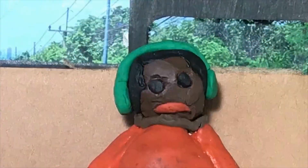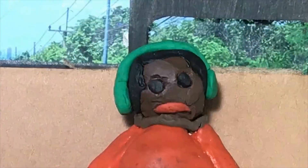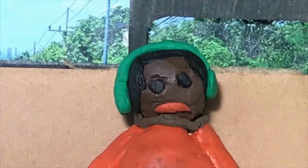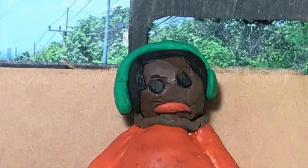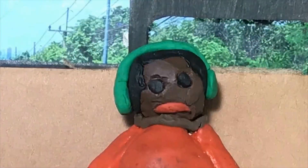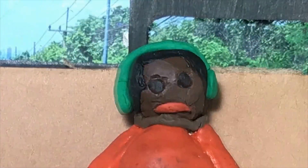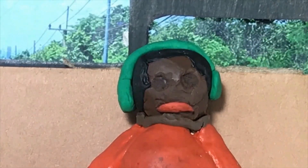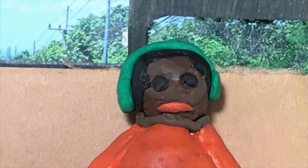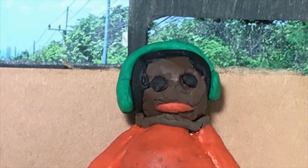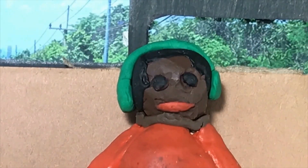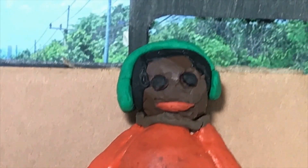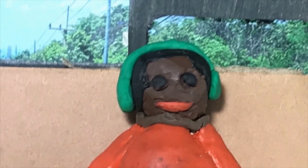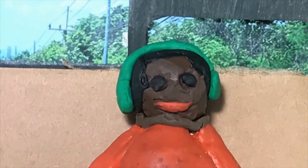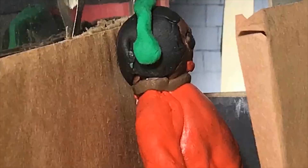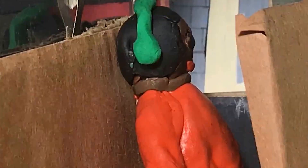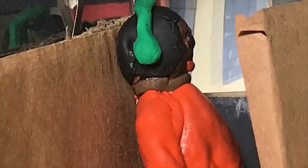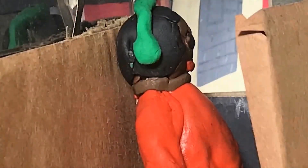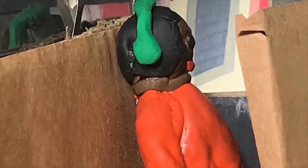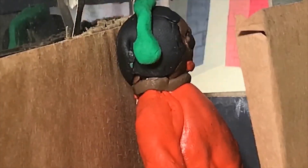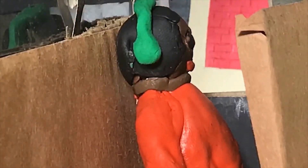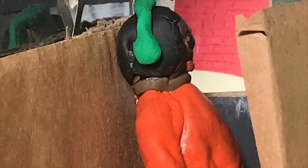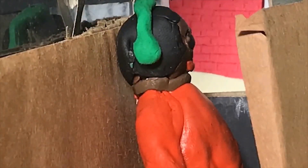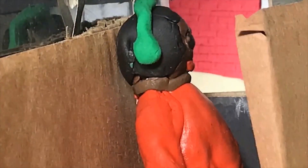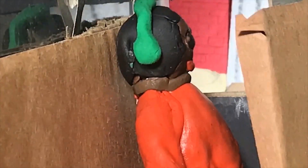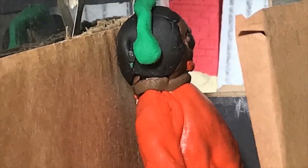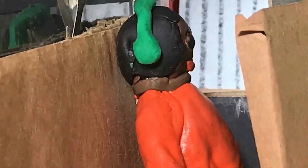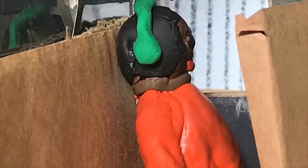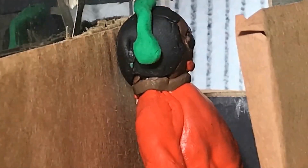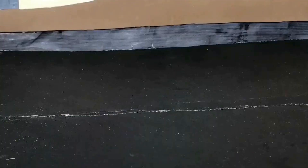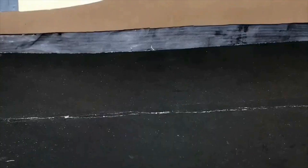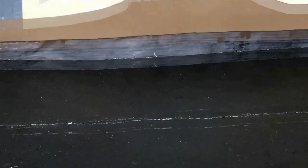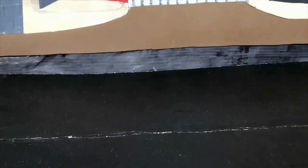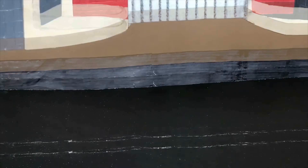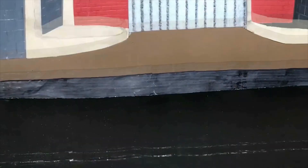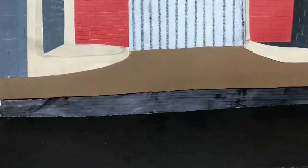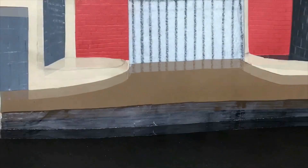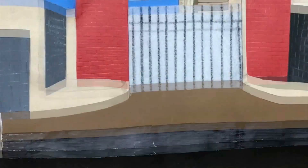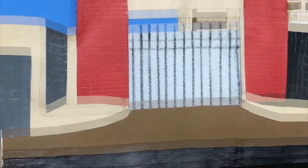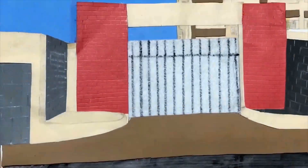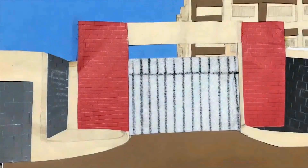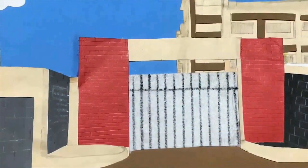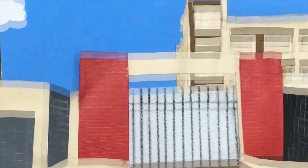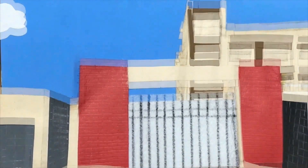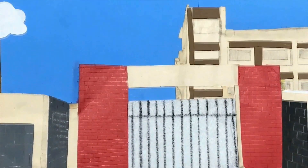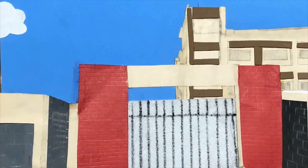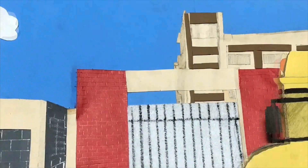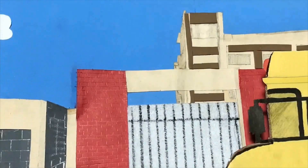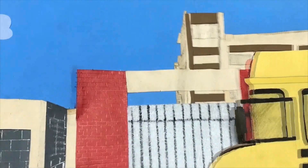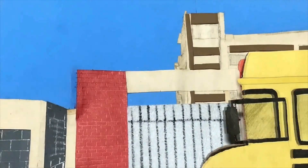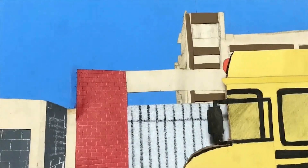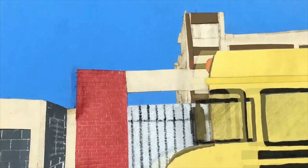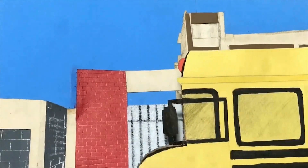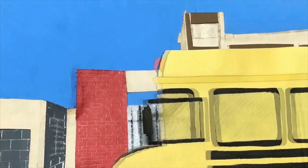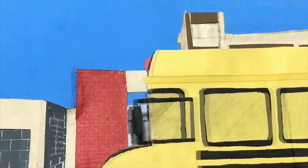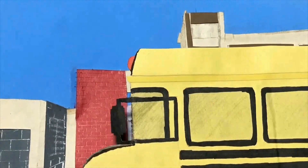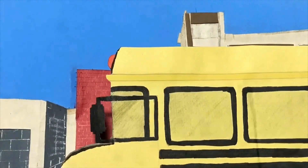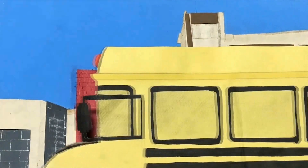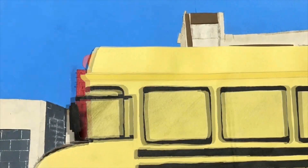Escucho música y se me pasa la tristeza del momento. En la escuela es un poco más difícil. Nadie